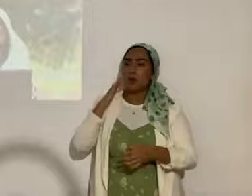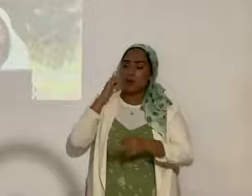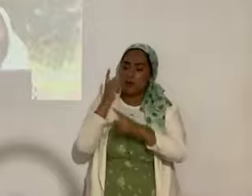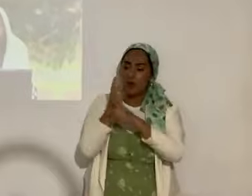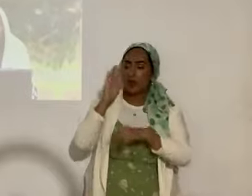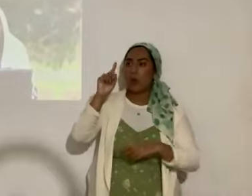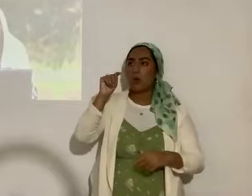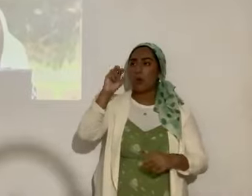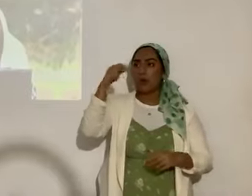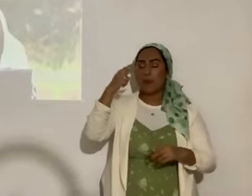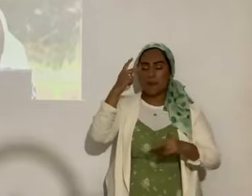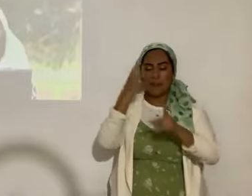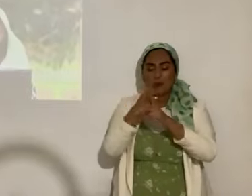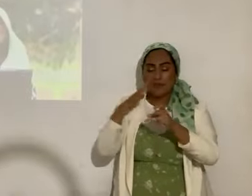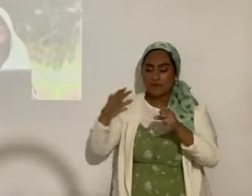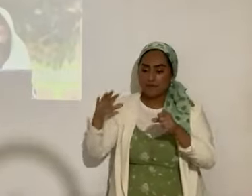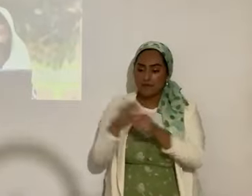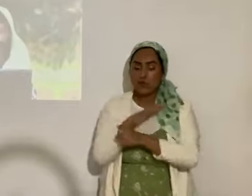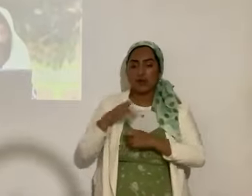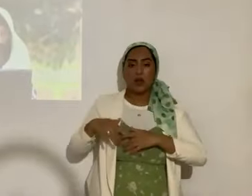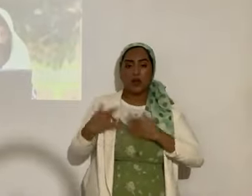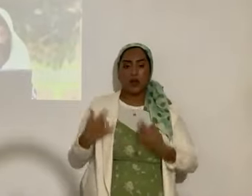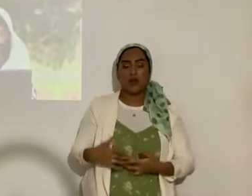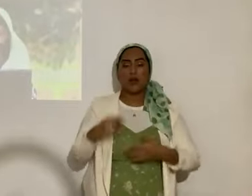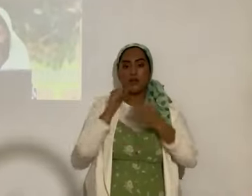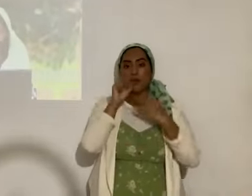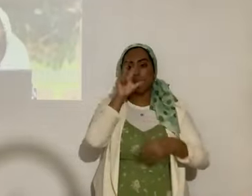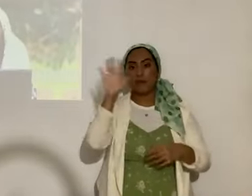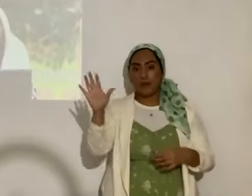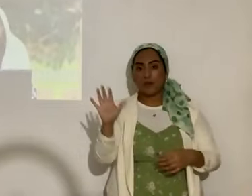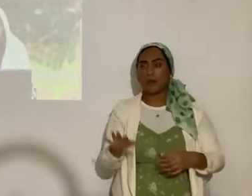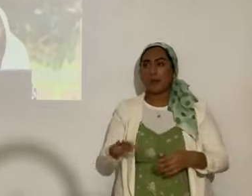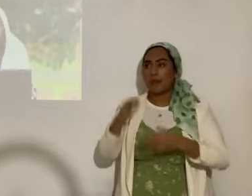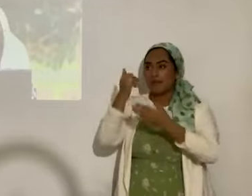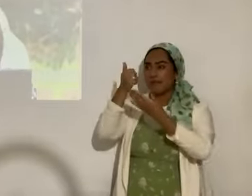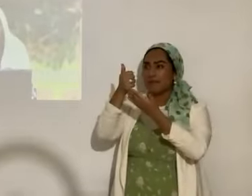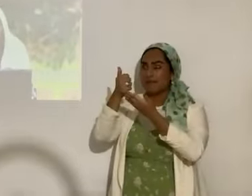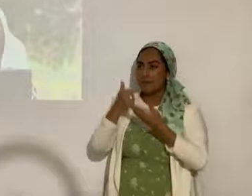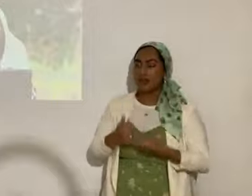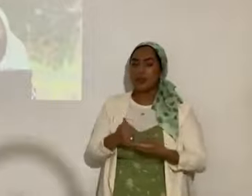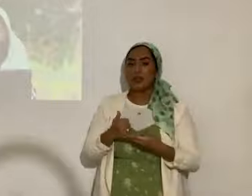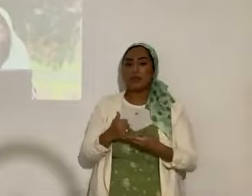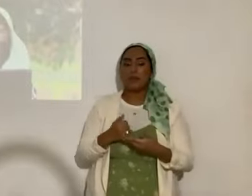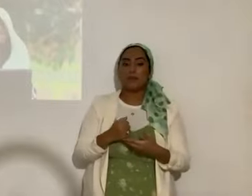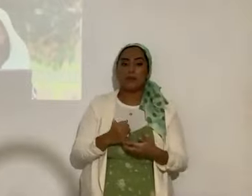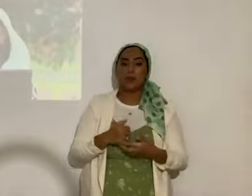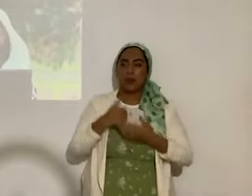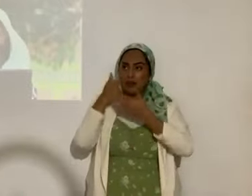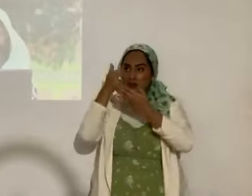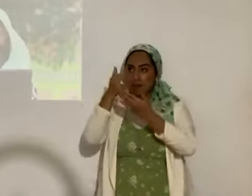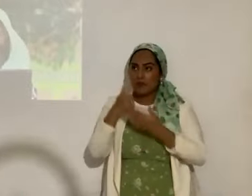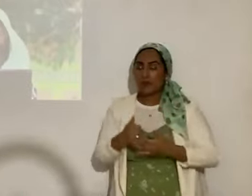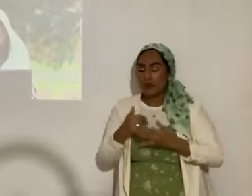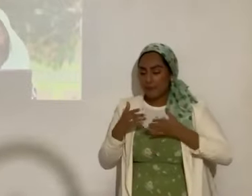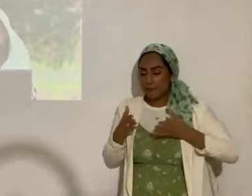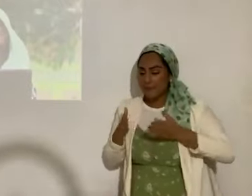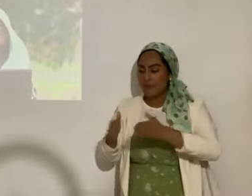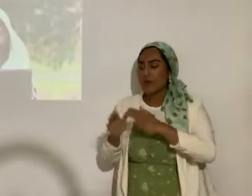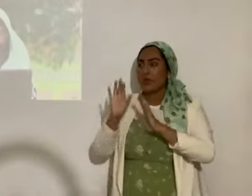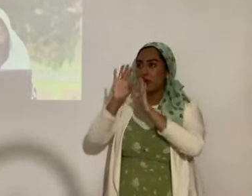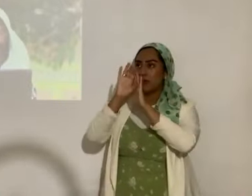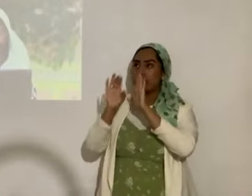guardaré tu torá y la cumpliré de todo corazón 35 guíame una vez más guíame por la